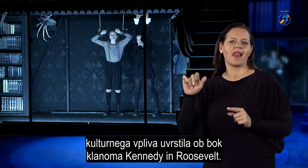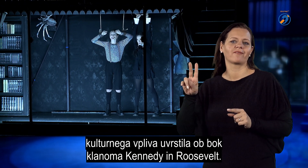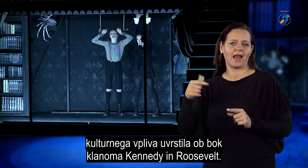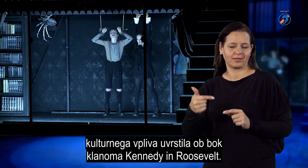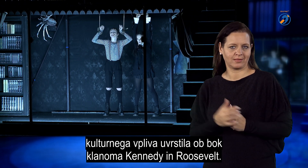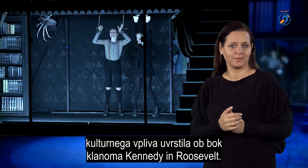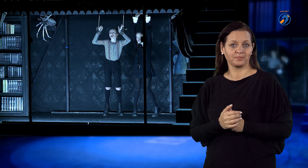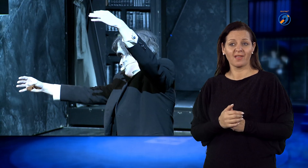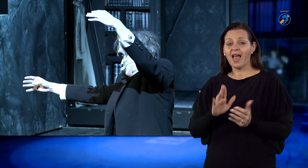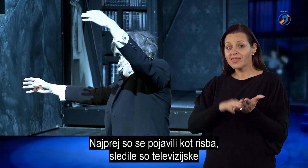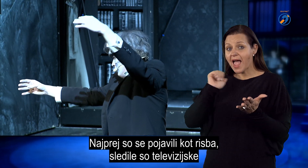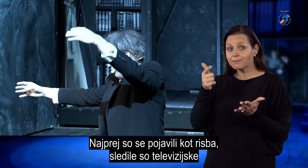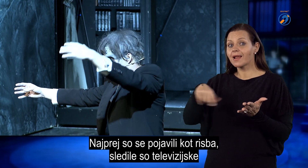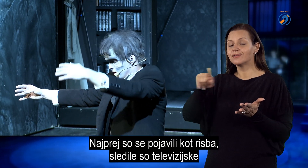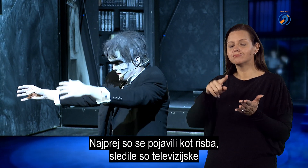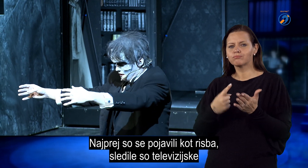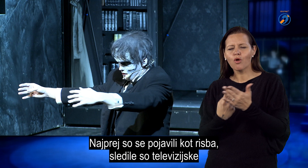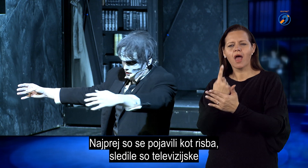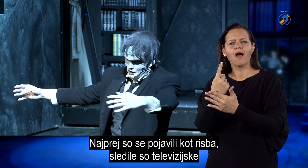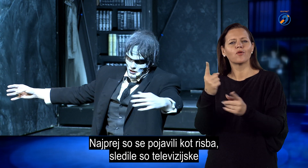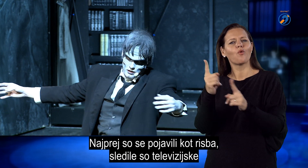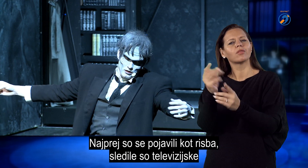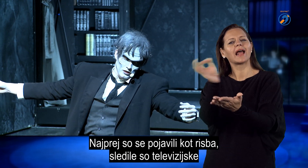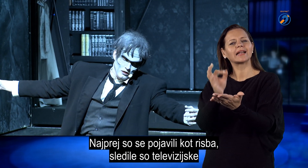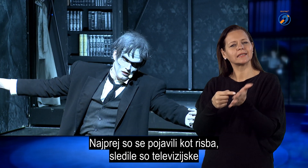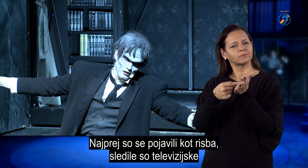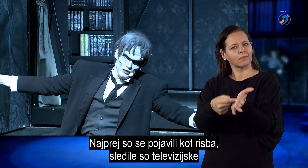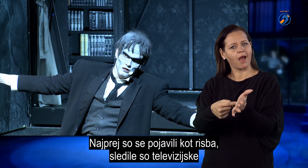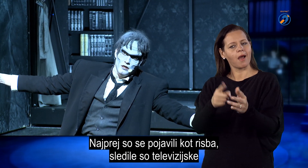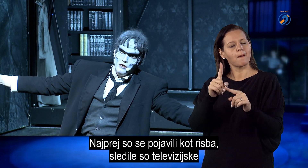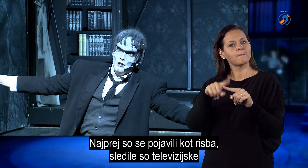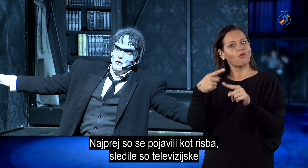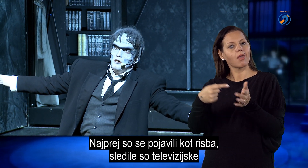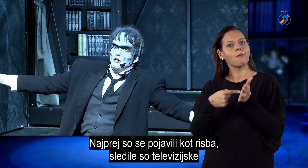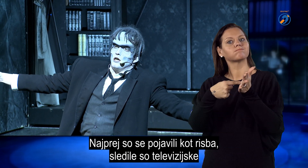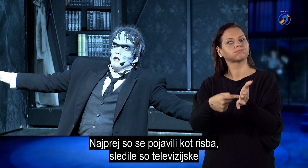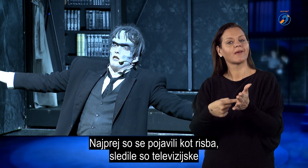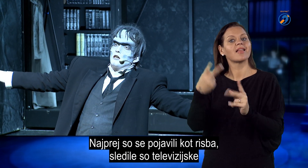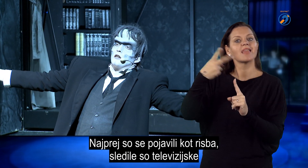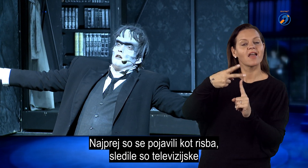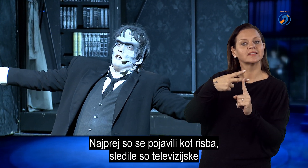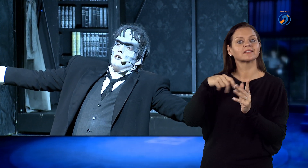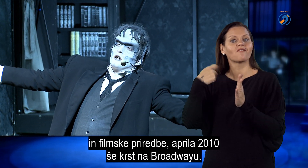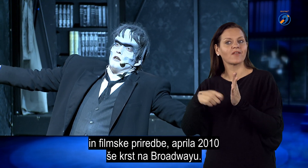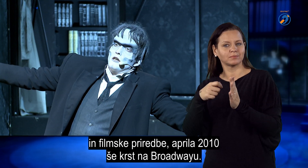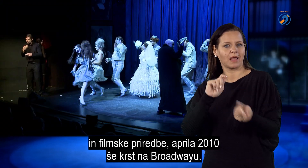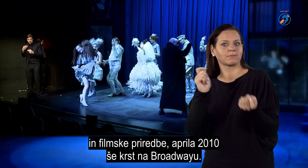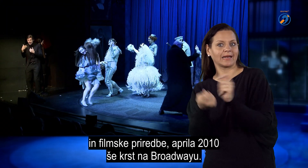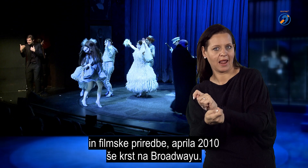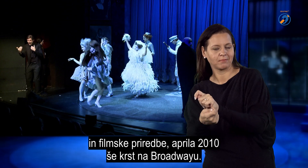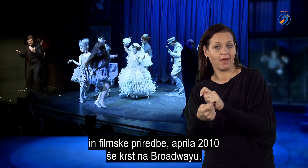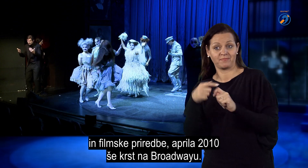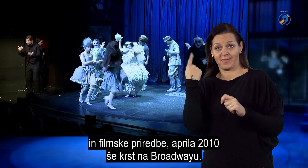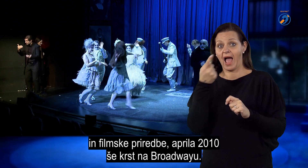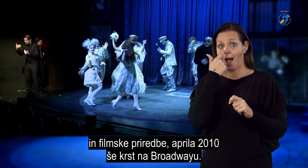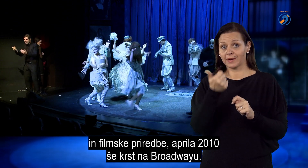in Roosevelt. Najprej so se pojavili kot risba. Sledile so televizijske in filmske